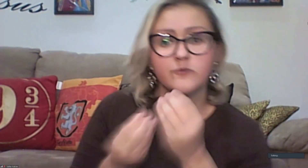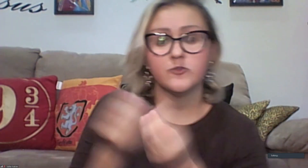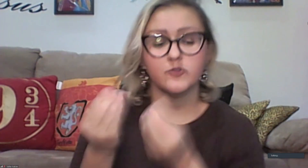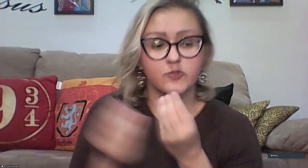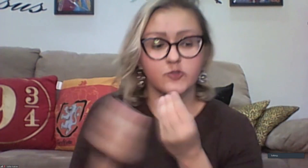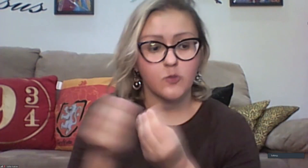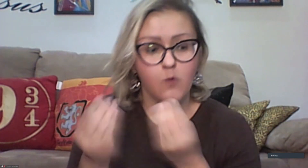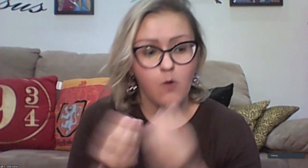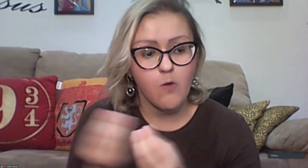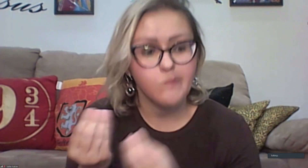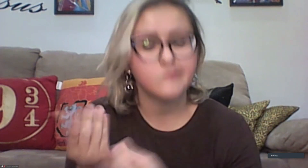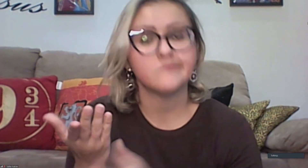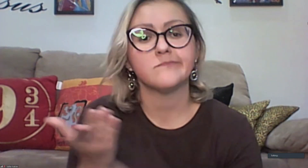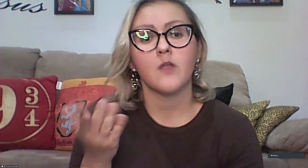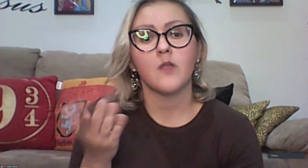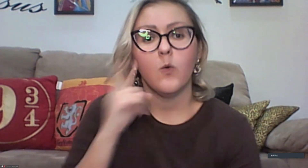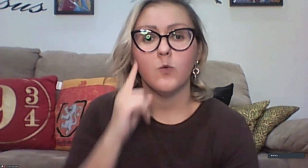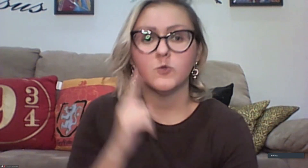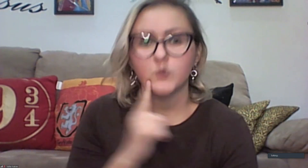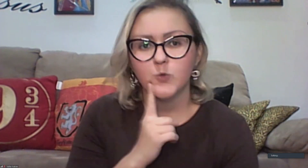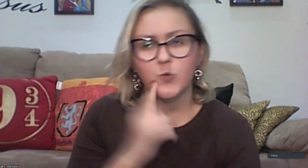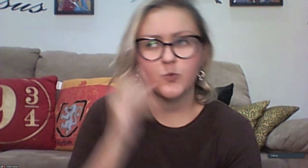Eu vou explicar para vocês, por exemplo, como